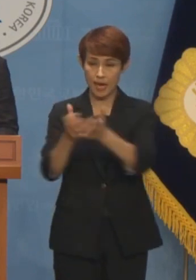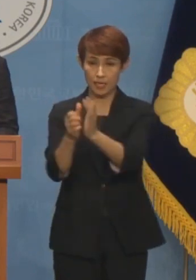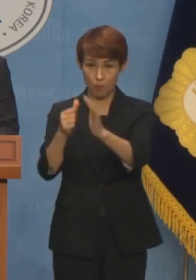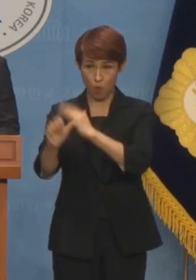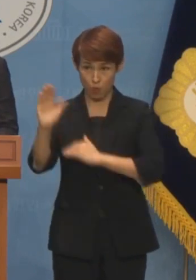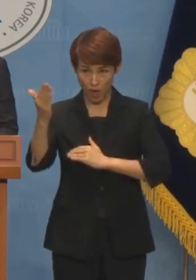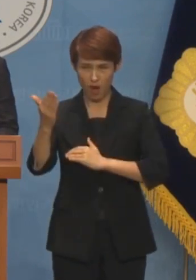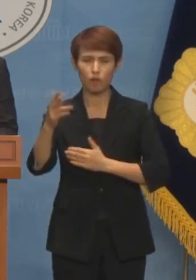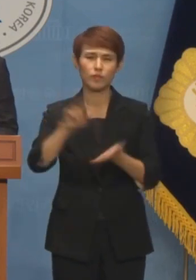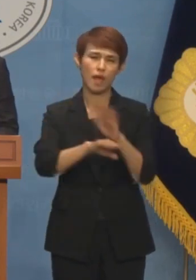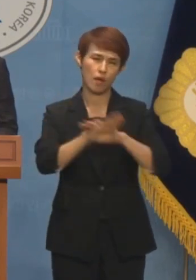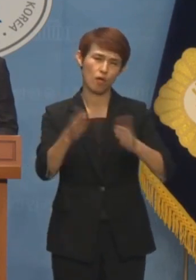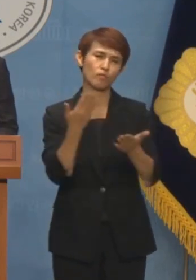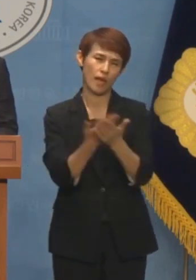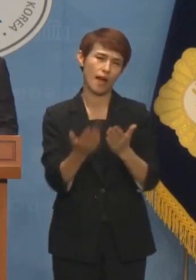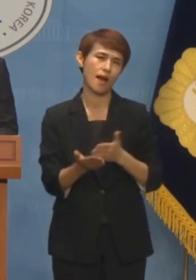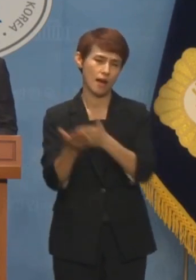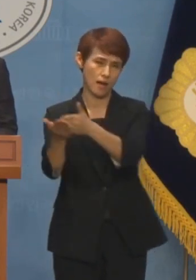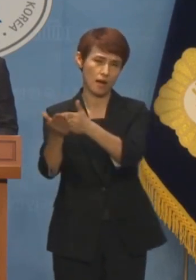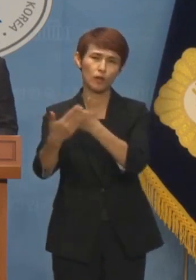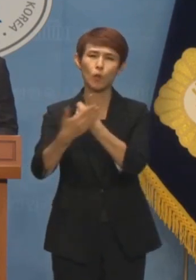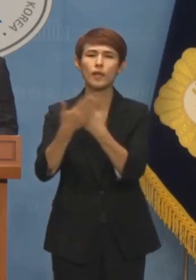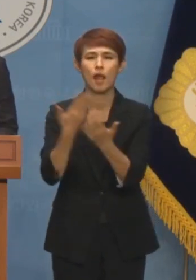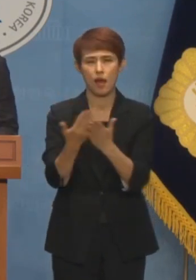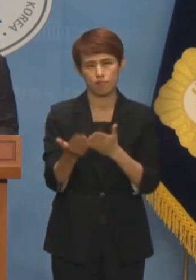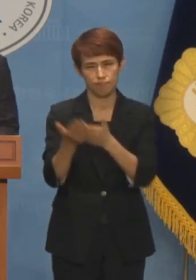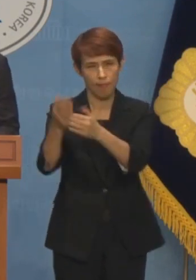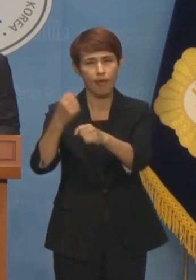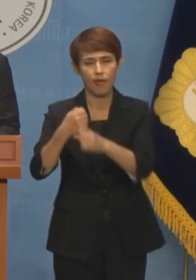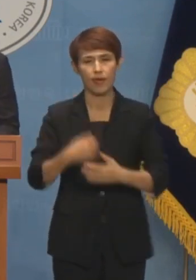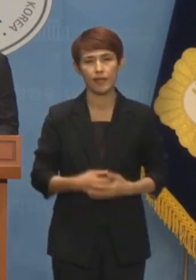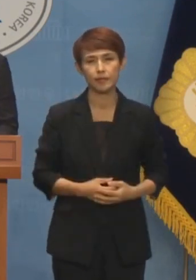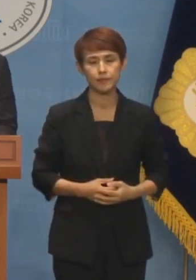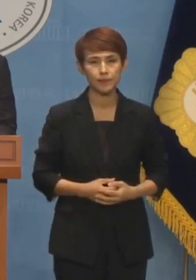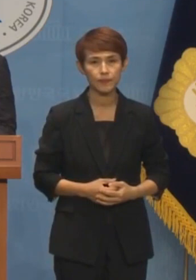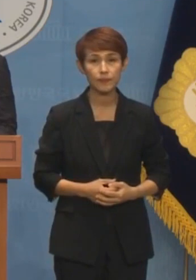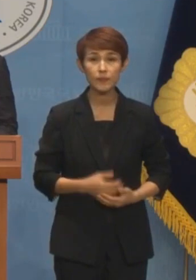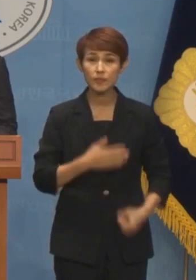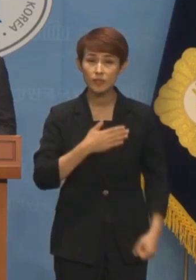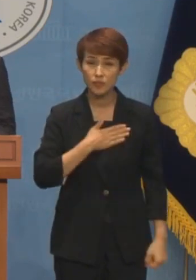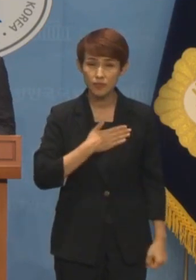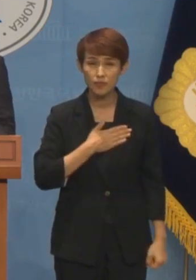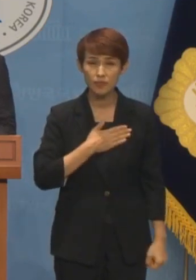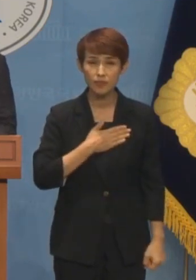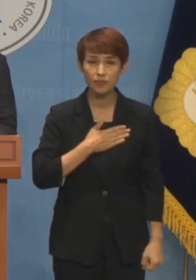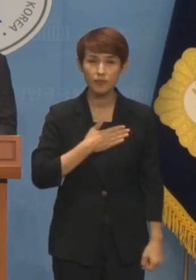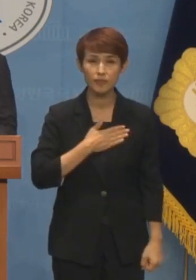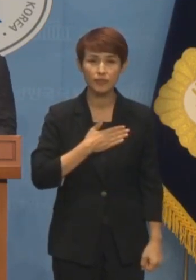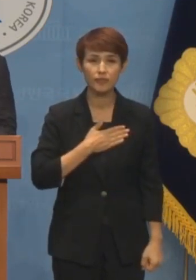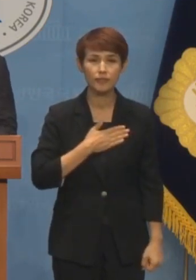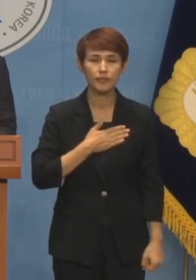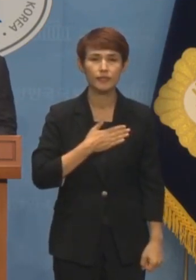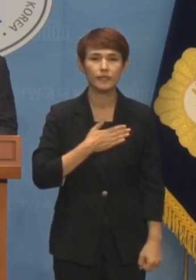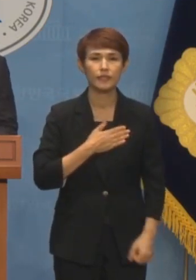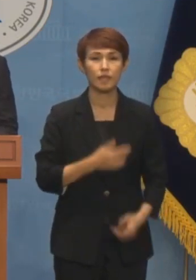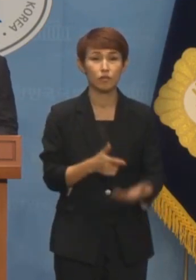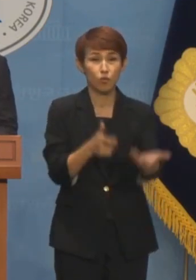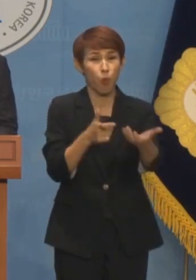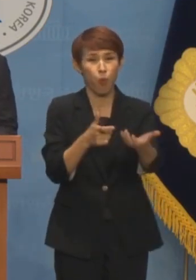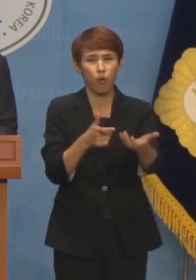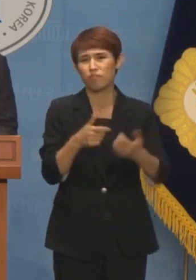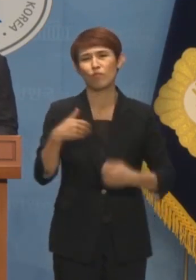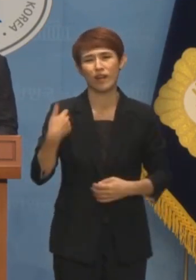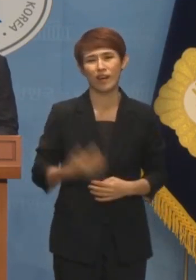달라고 요청하겠습니다. 도와달라고 하겠습니다. 저는 총도 쏠 줄